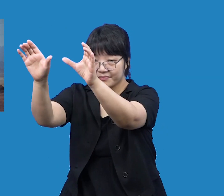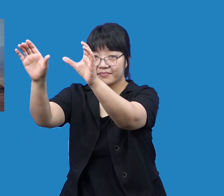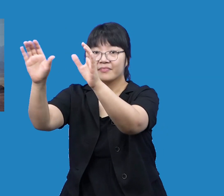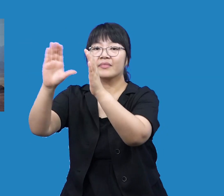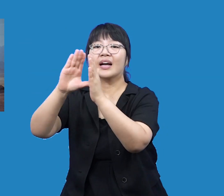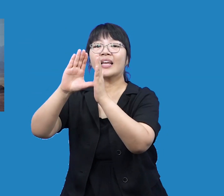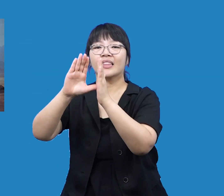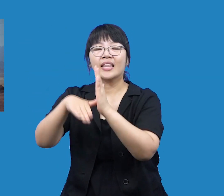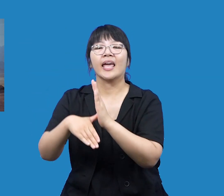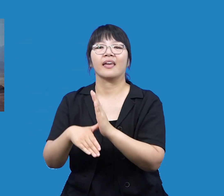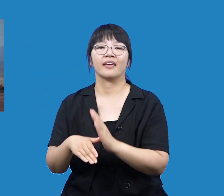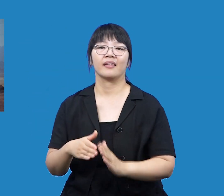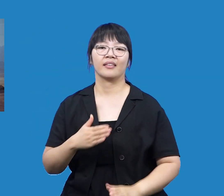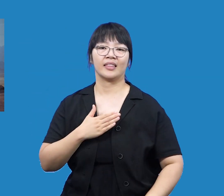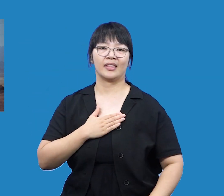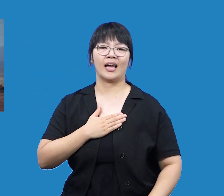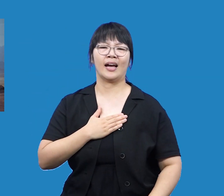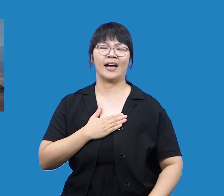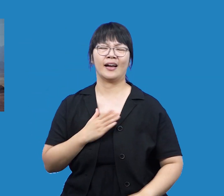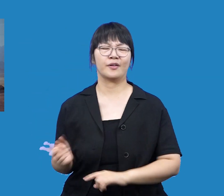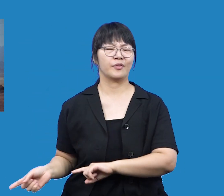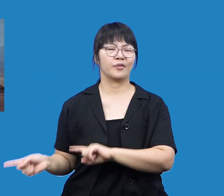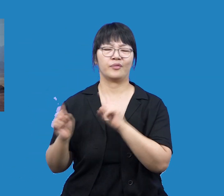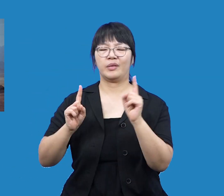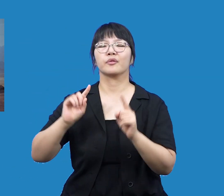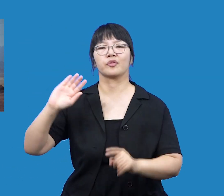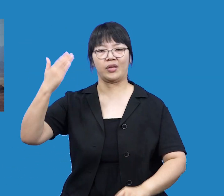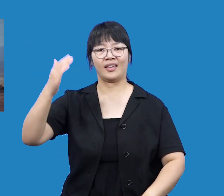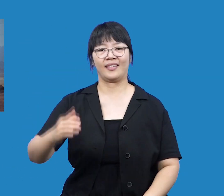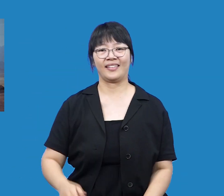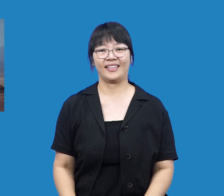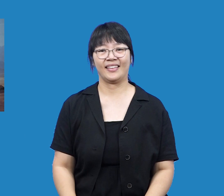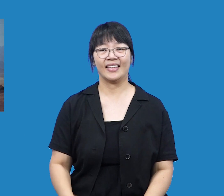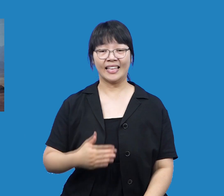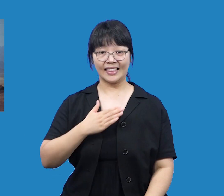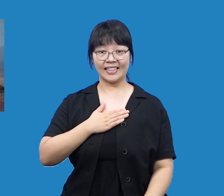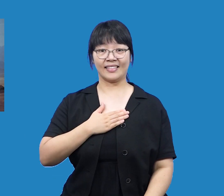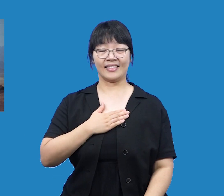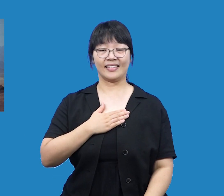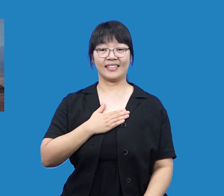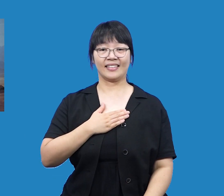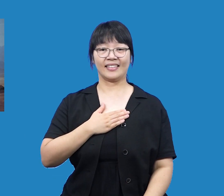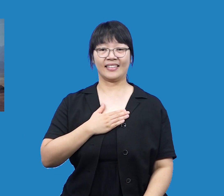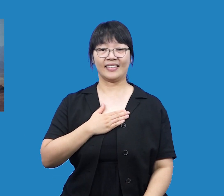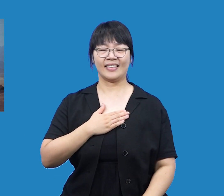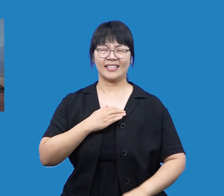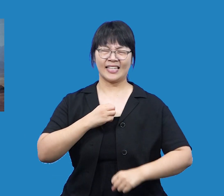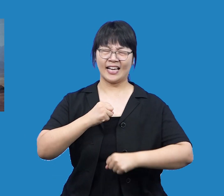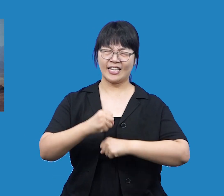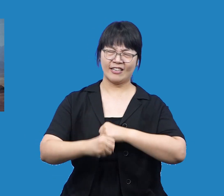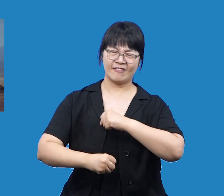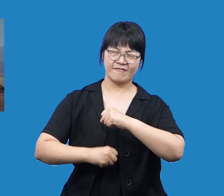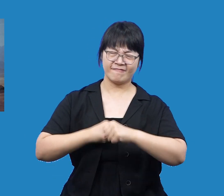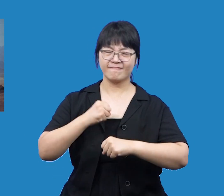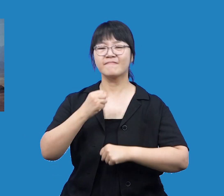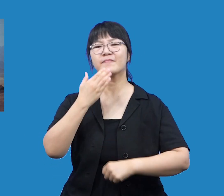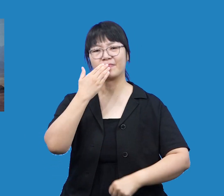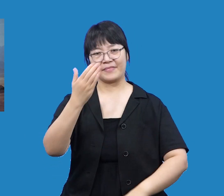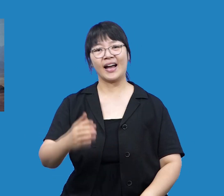사람들에게 오늘이 회복의 날이 될 것입니다. 오늘이 자유의 날이 될